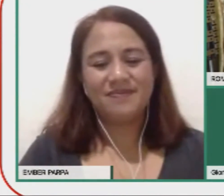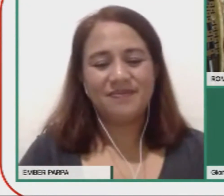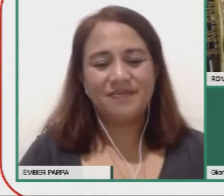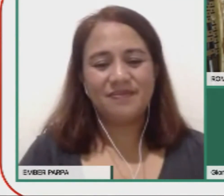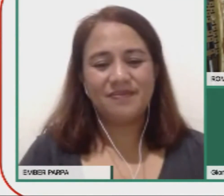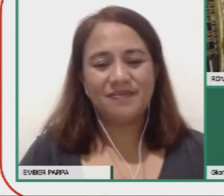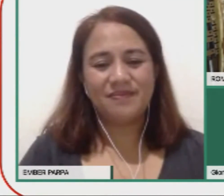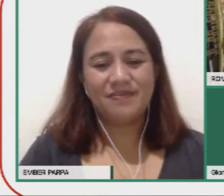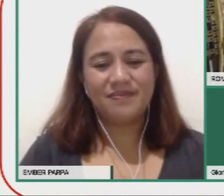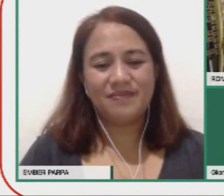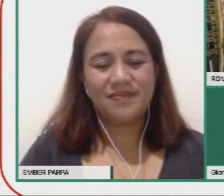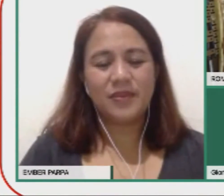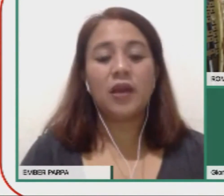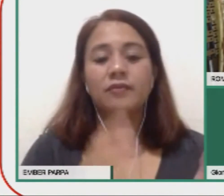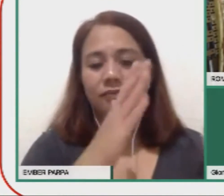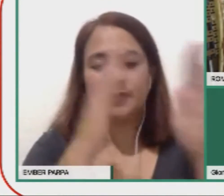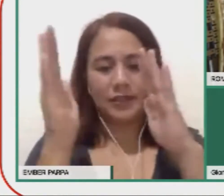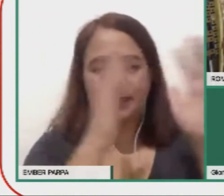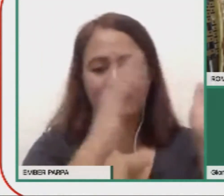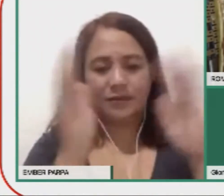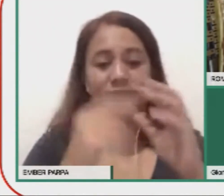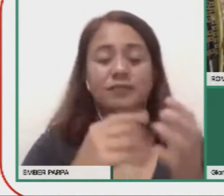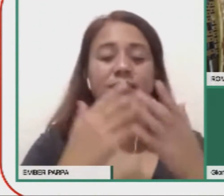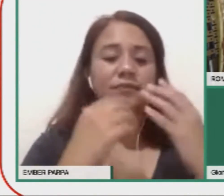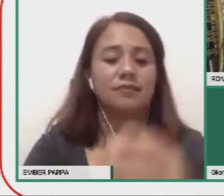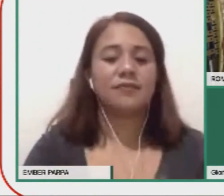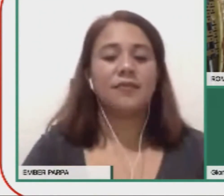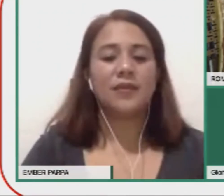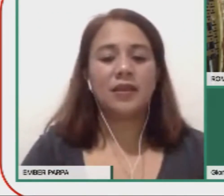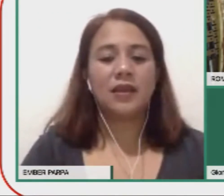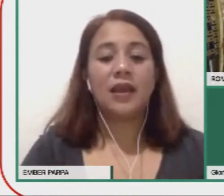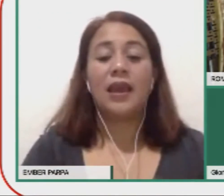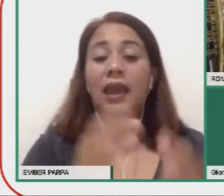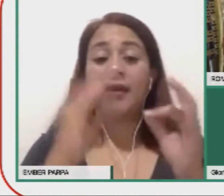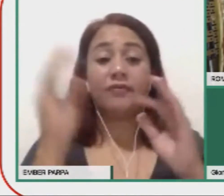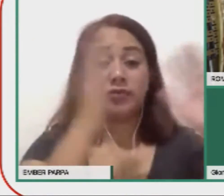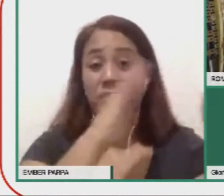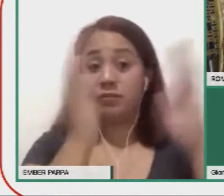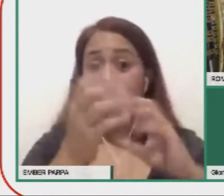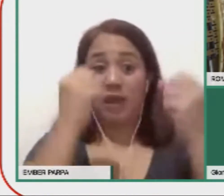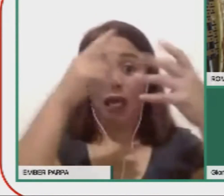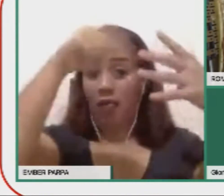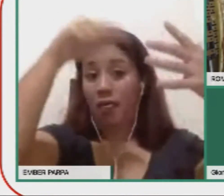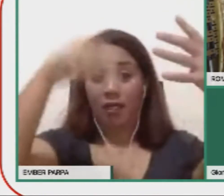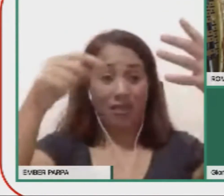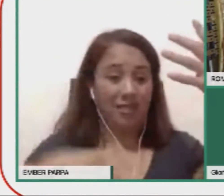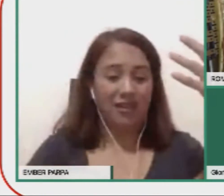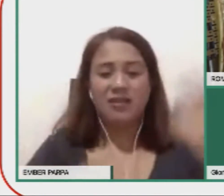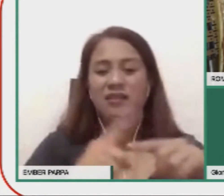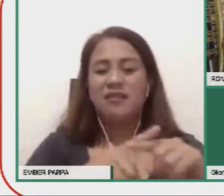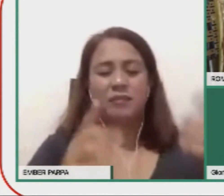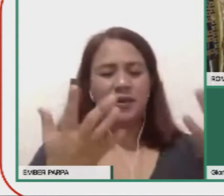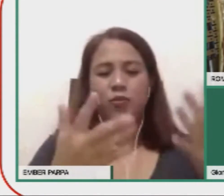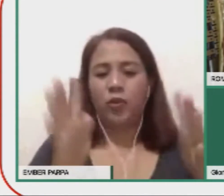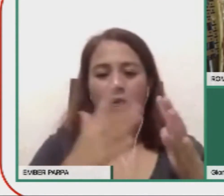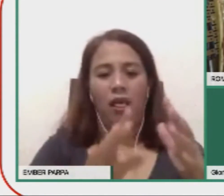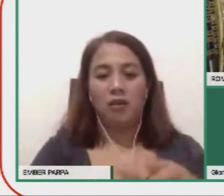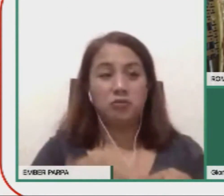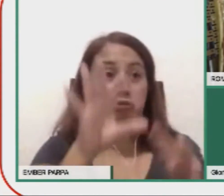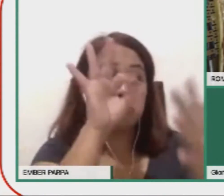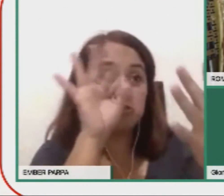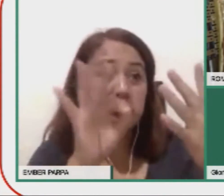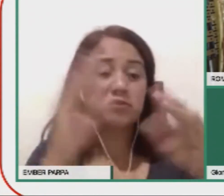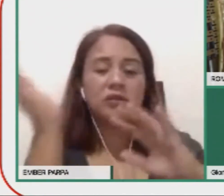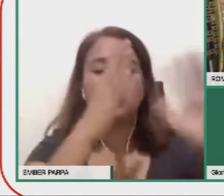disaster. So, yun po. Ayun. Pag sinabi mo disaster, napakarami niyan. Kaya walang pinipili ang disaster. Kaya mahalaga